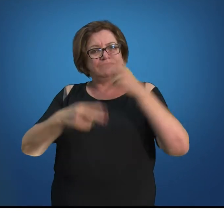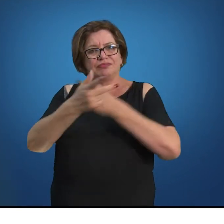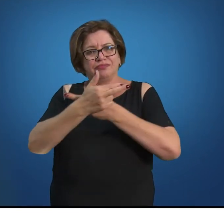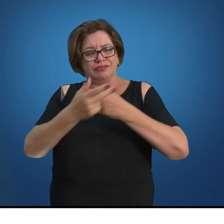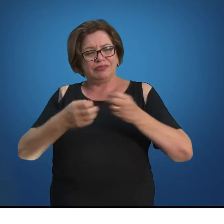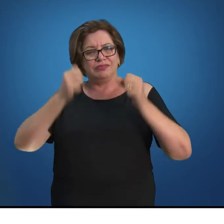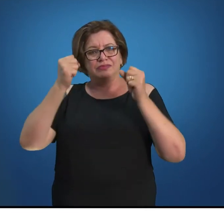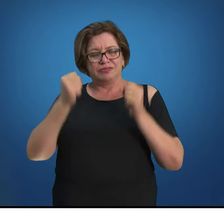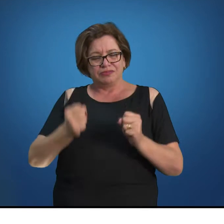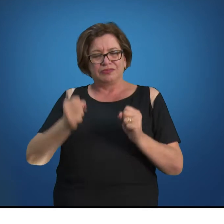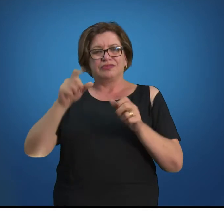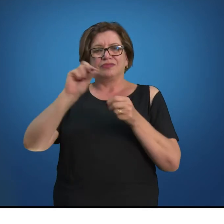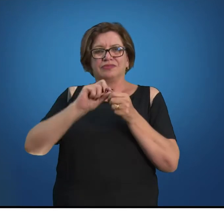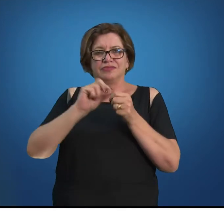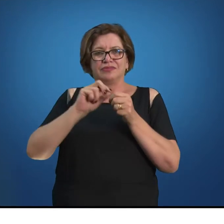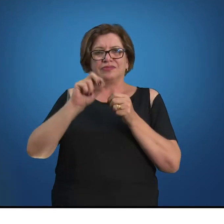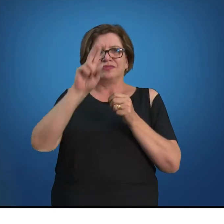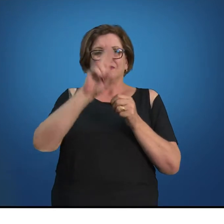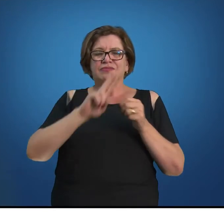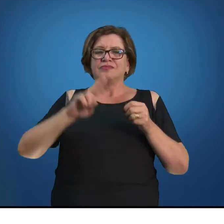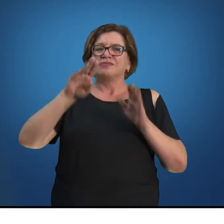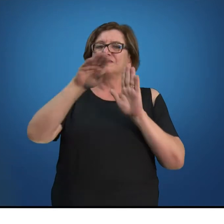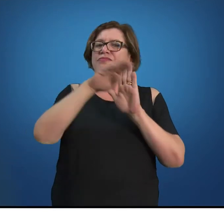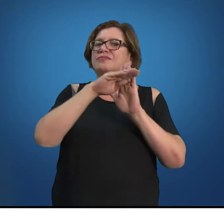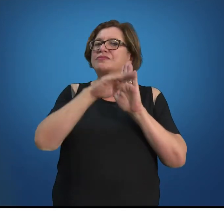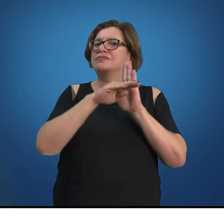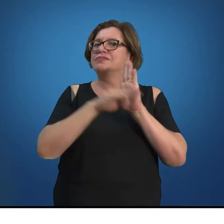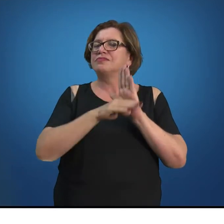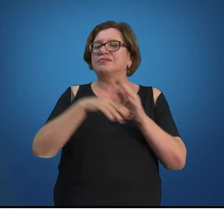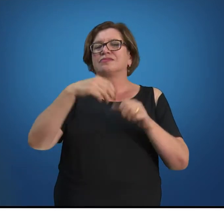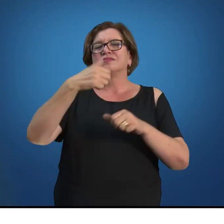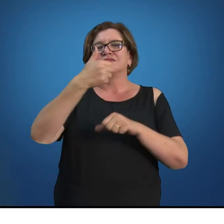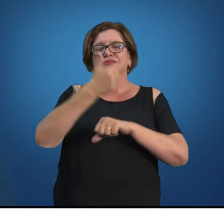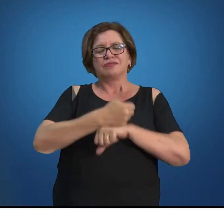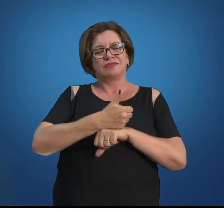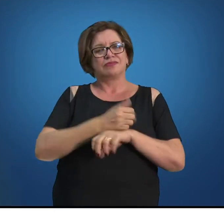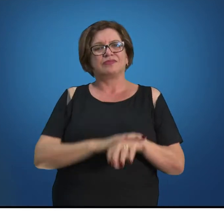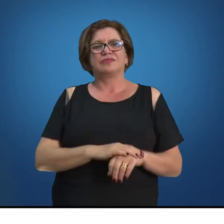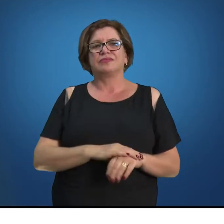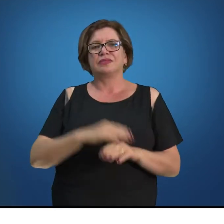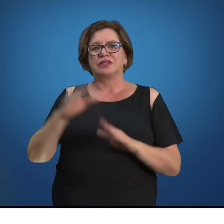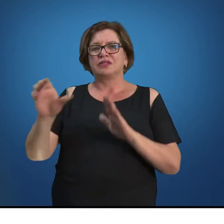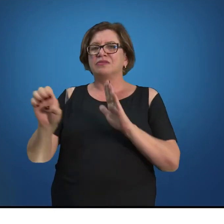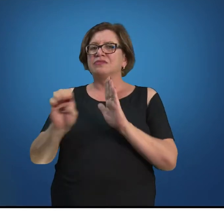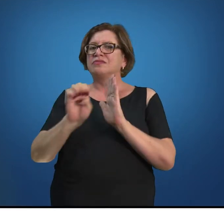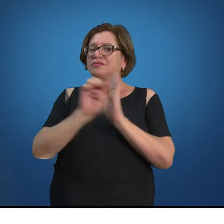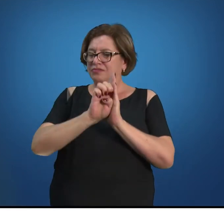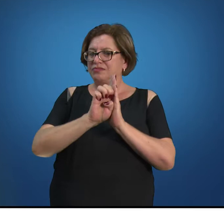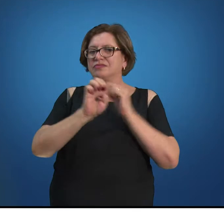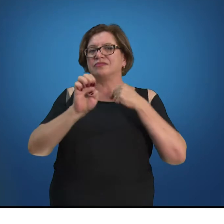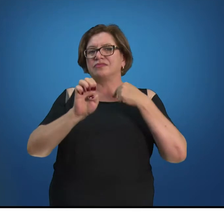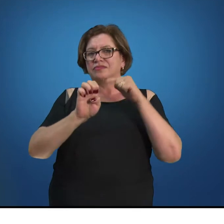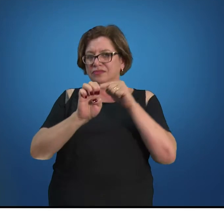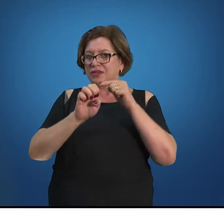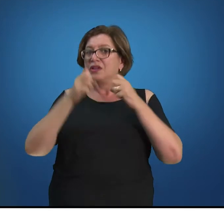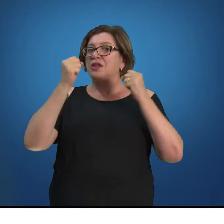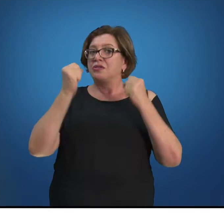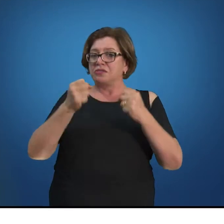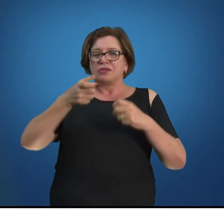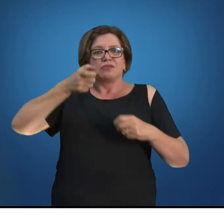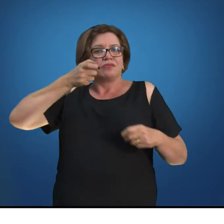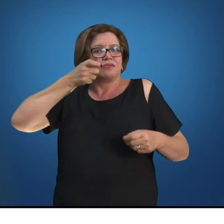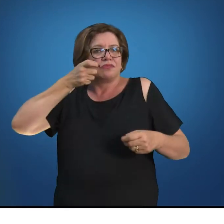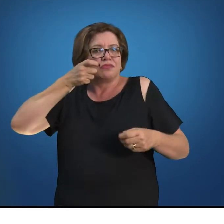parte na aplicação do plano diretor. Nele, ou seja, no Estatuto, é possível observar o